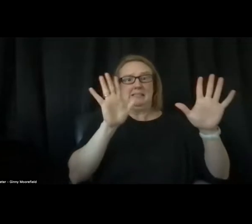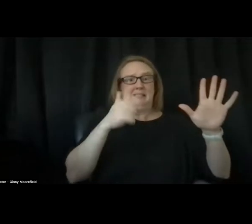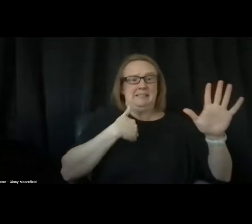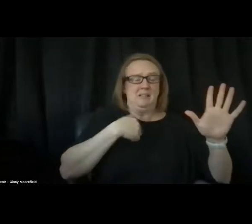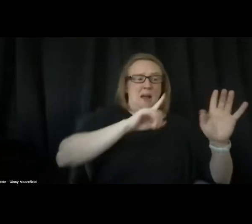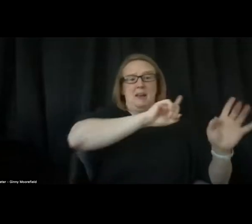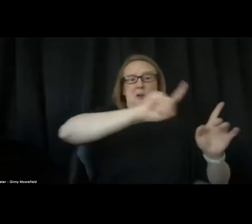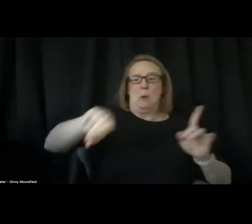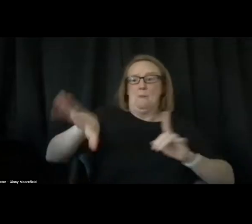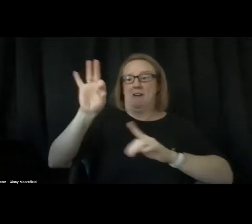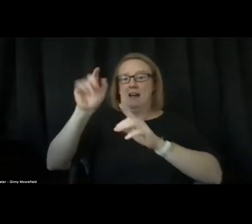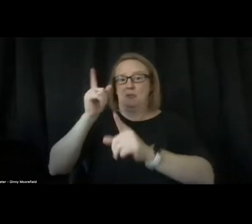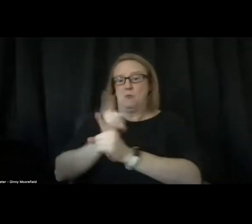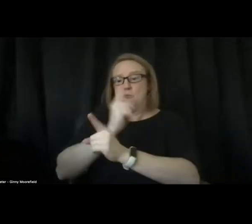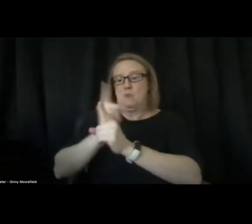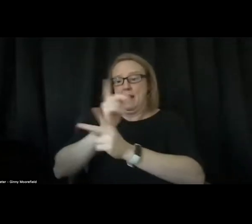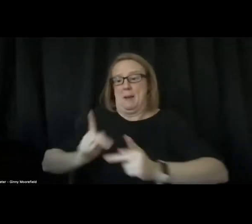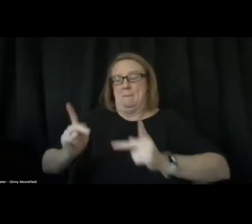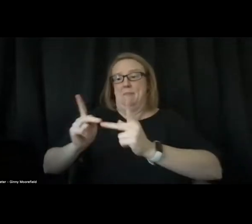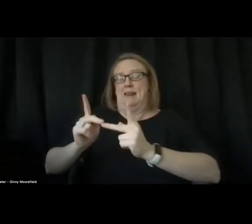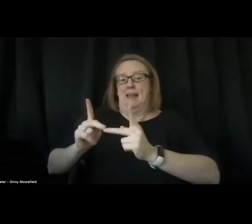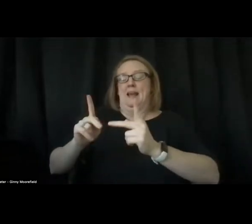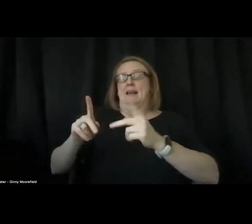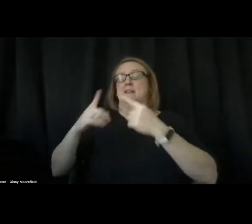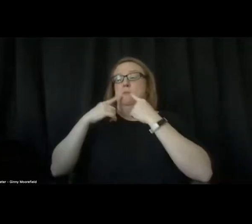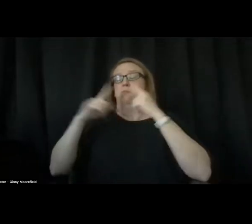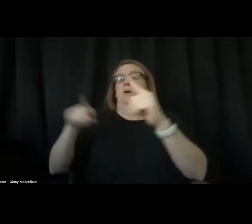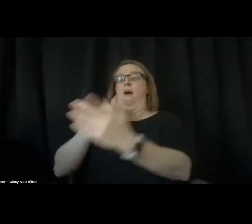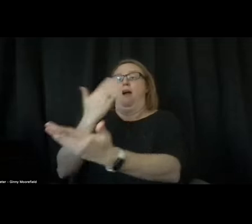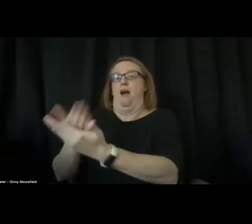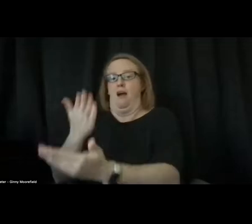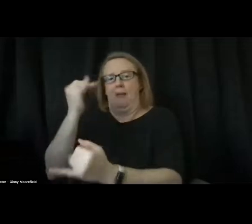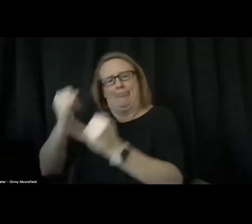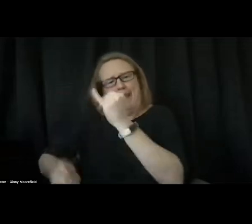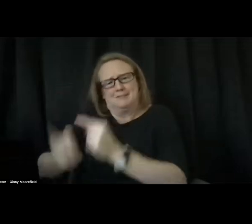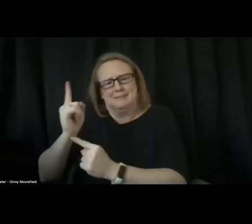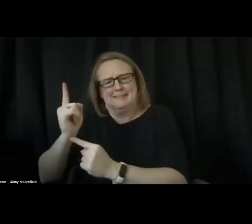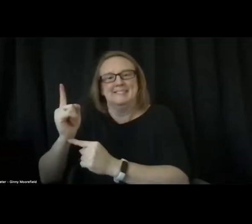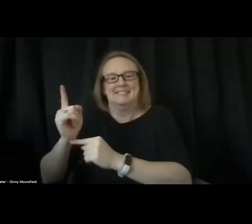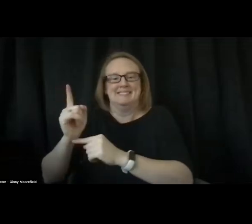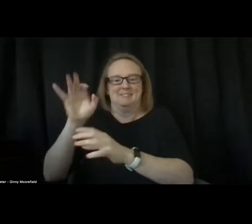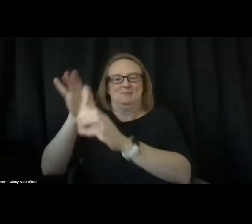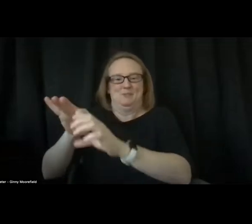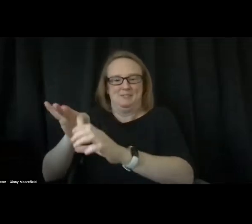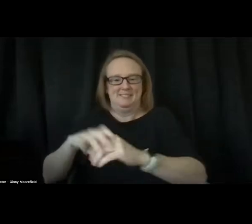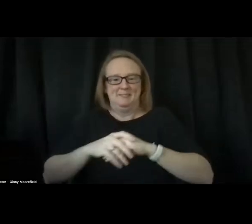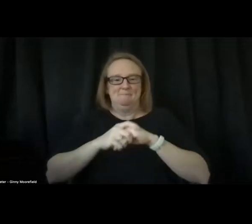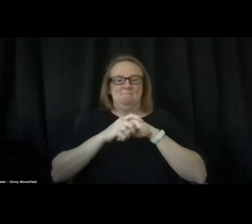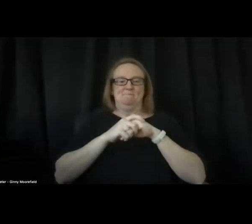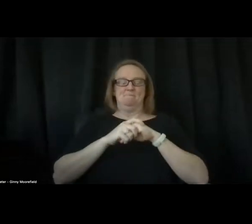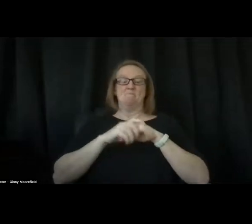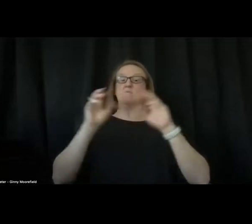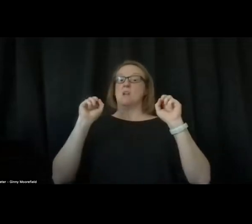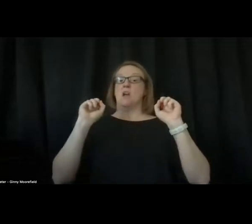las urnas para poder entregar nuestro voto si yo sé sé lo que eso es